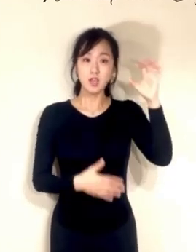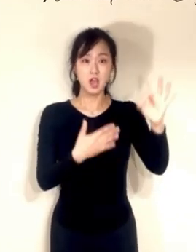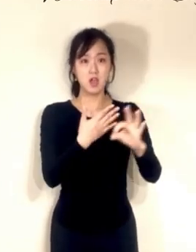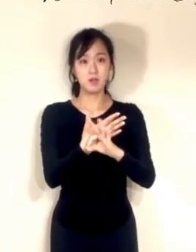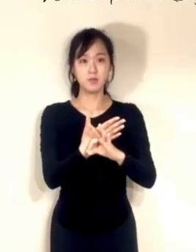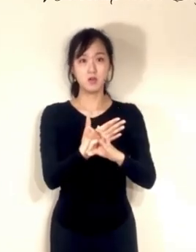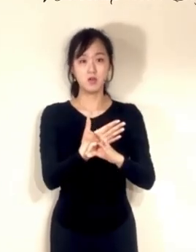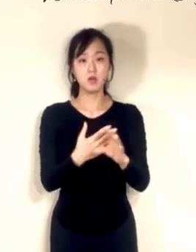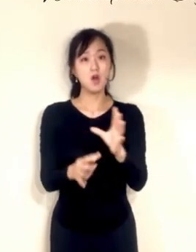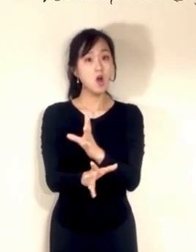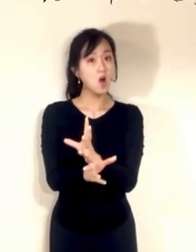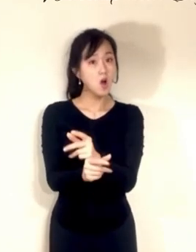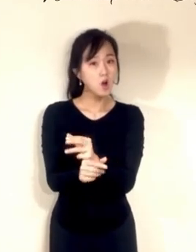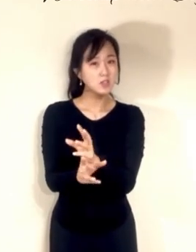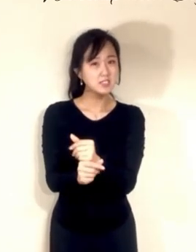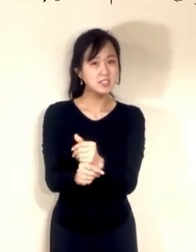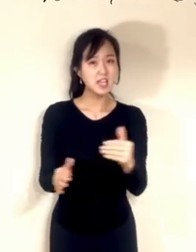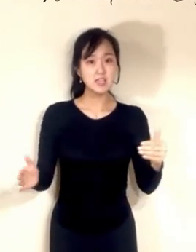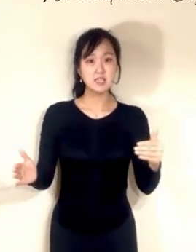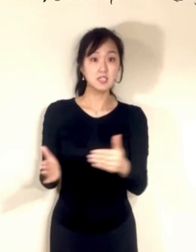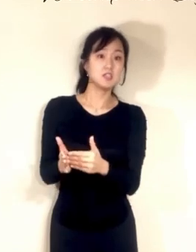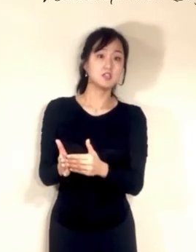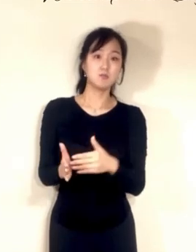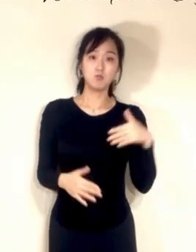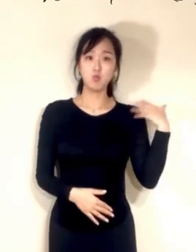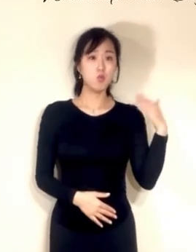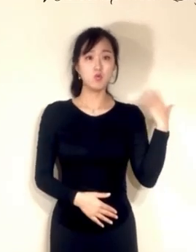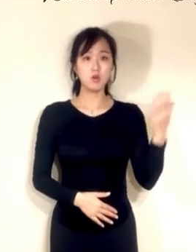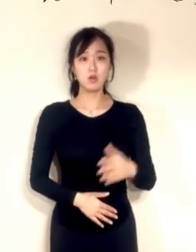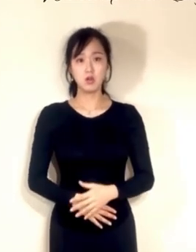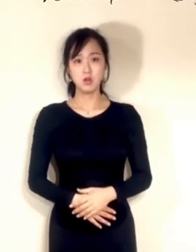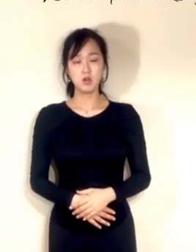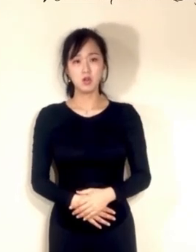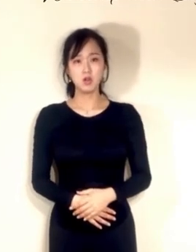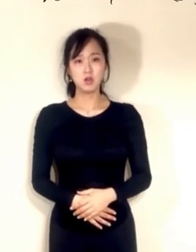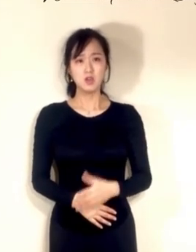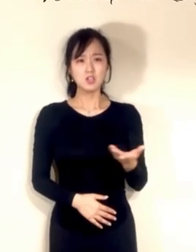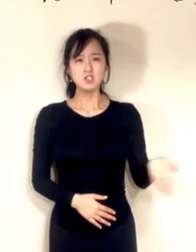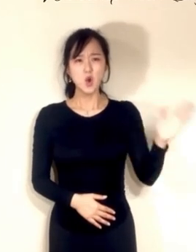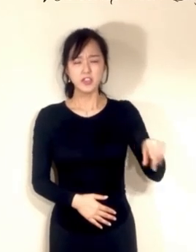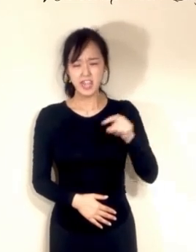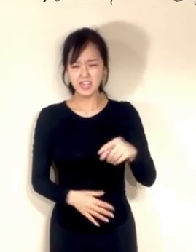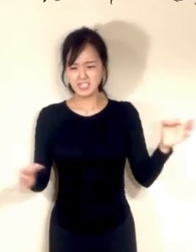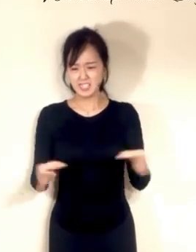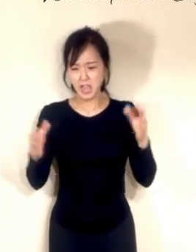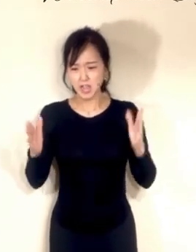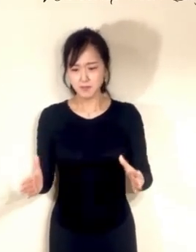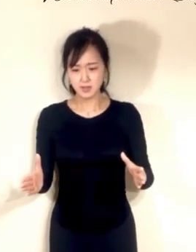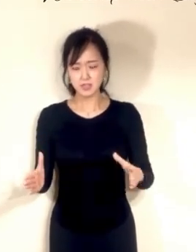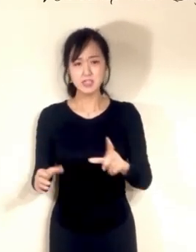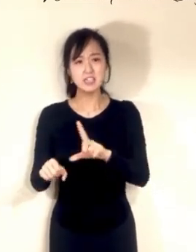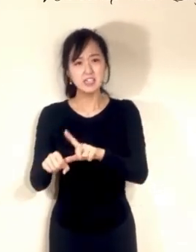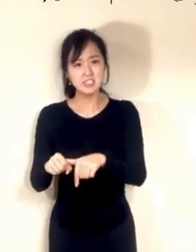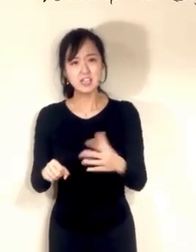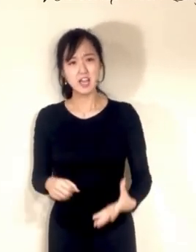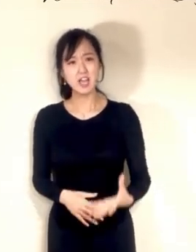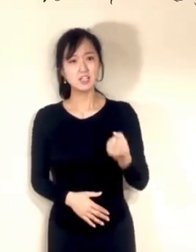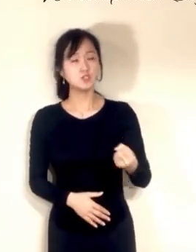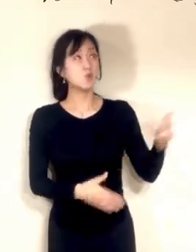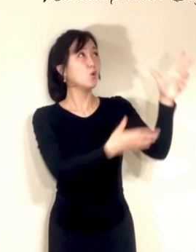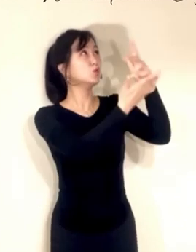언제 끝날지 모르는 정말 이 짧은 이 시간만으로 우리가 그분 앞에